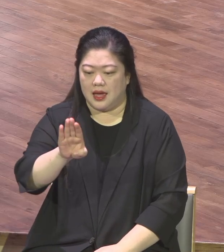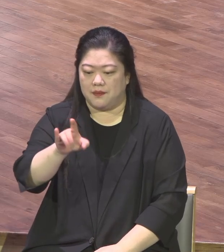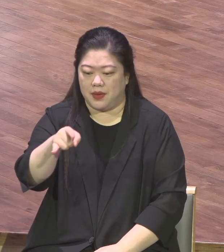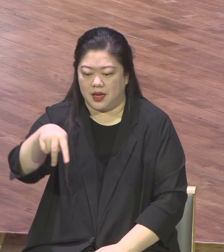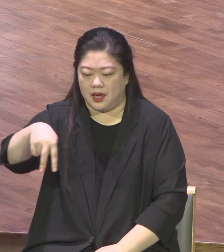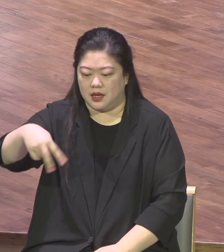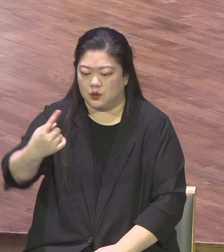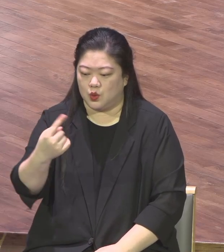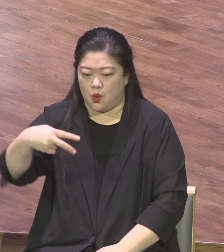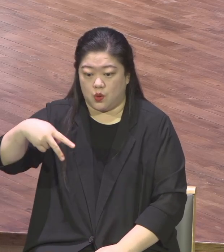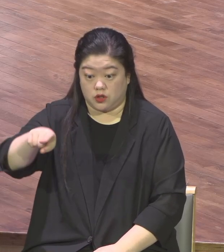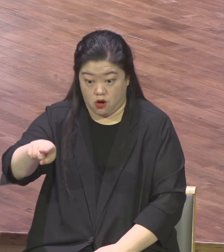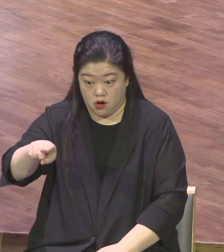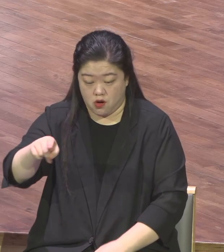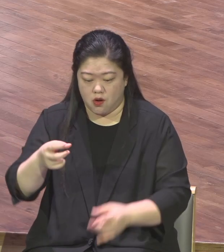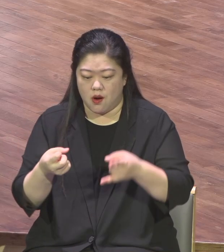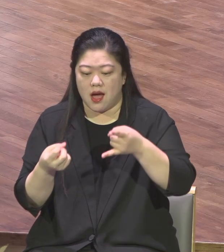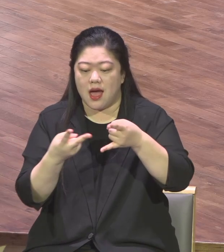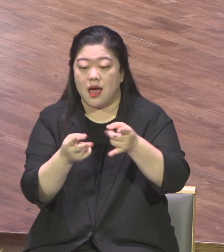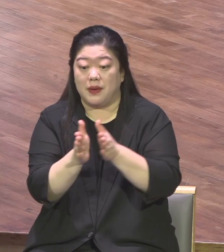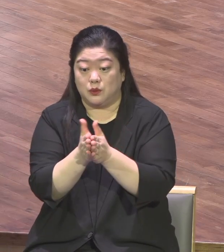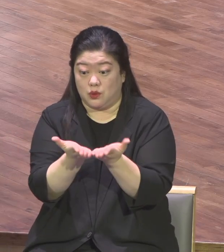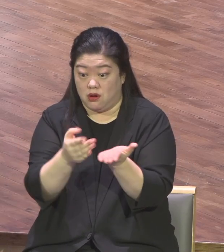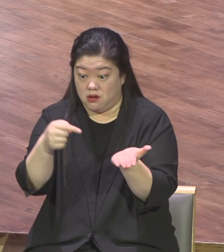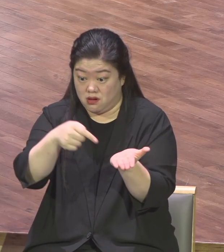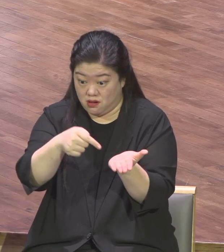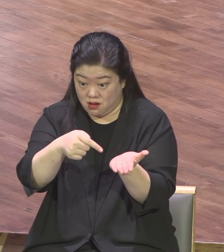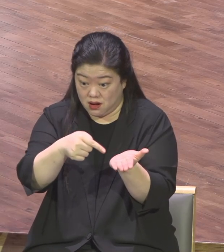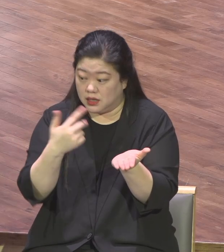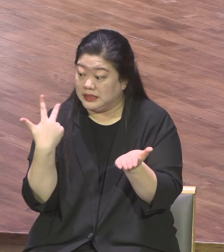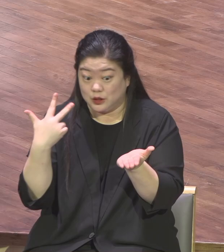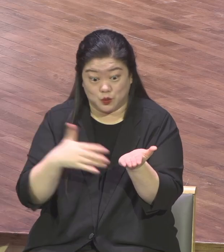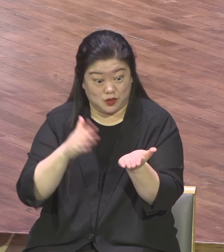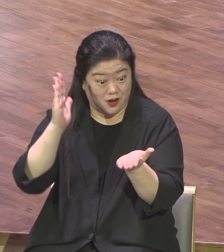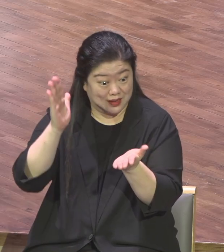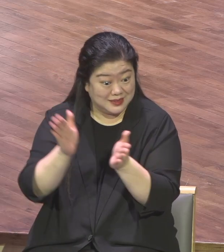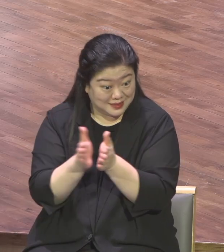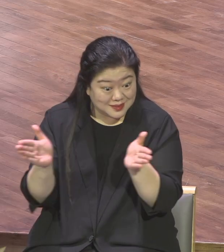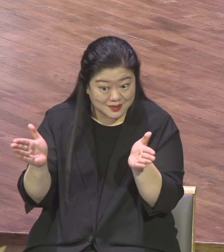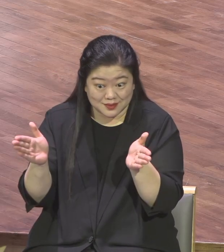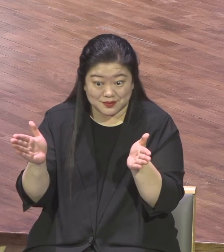지하 감옥에 그 있으면서 에베소서를 기록했습니다.